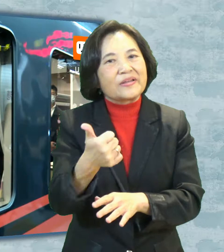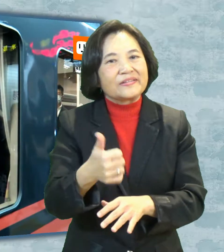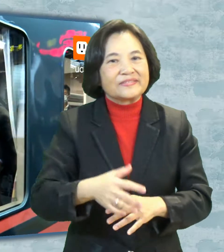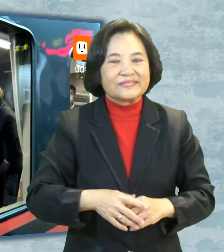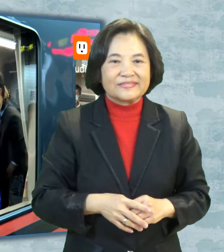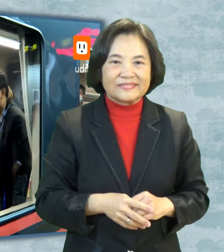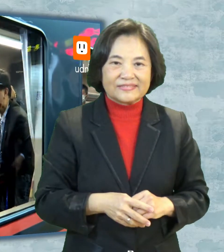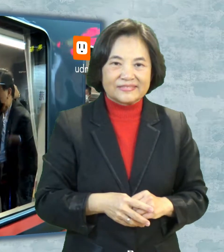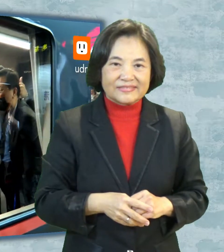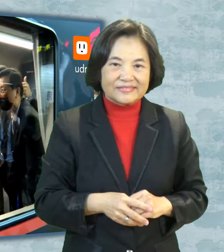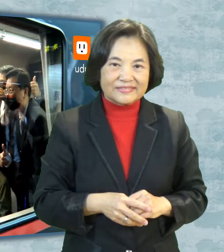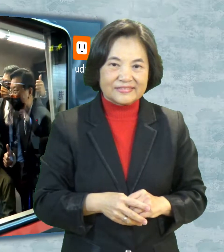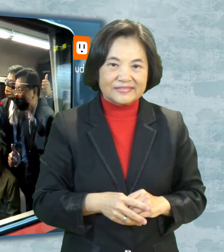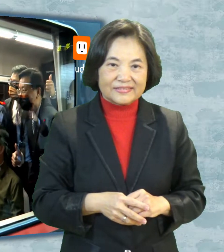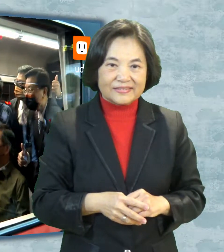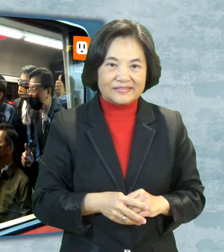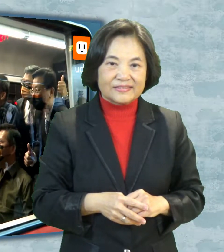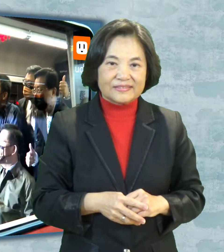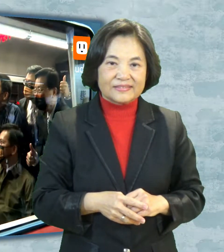验。